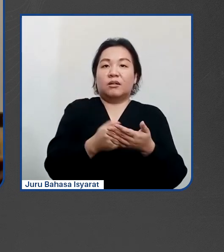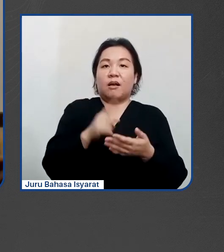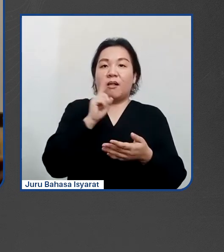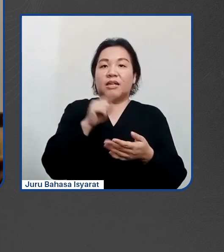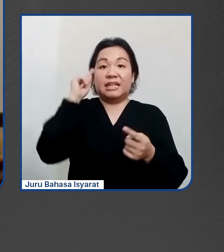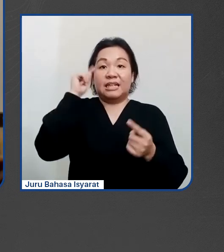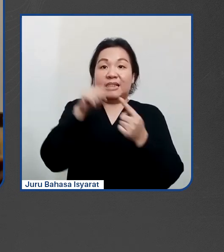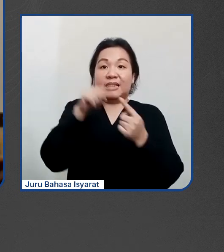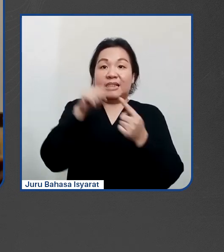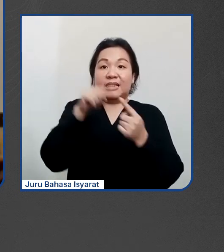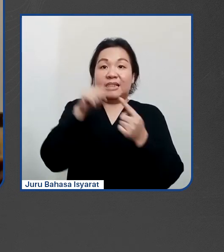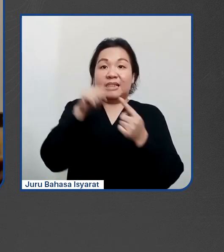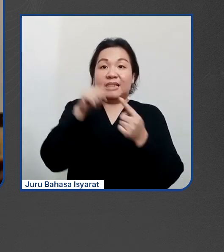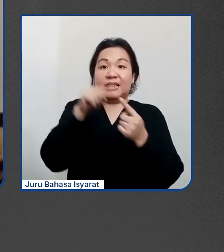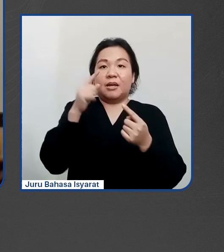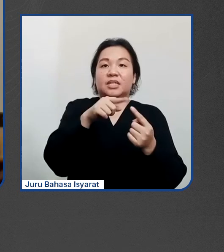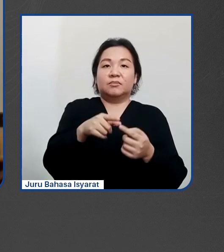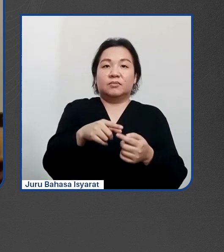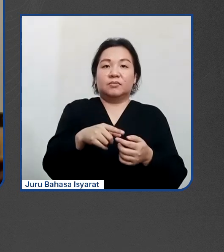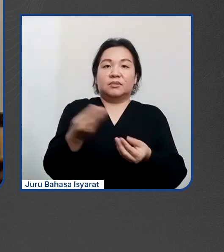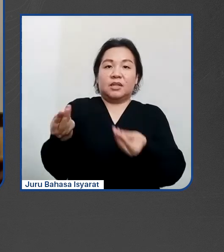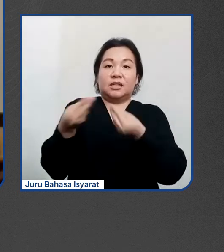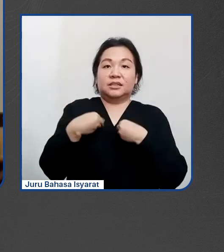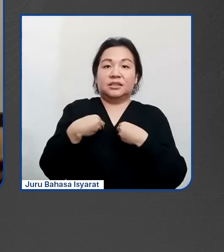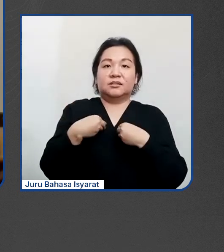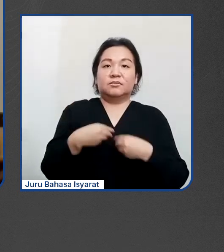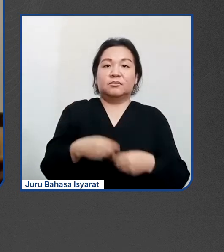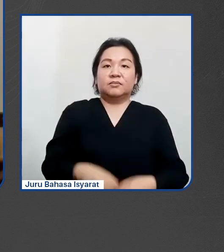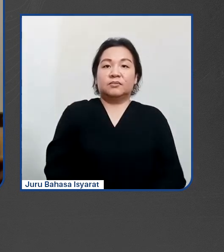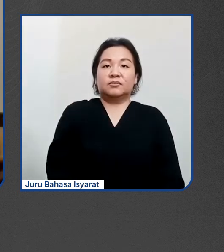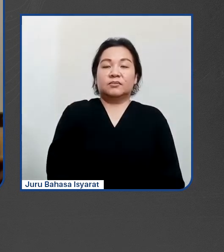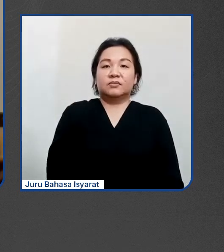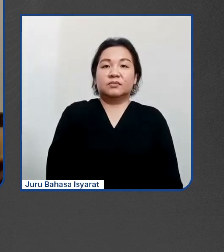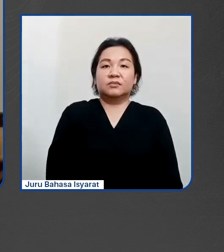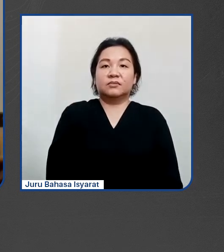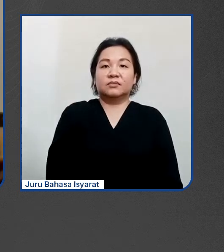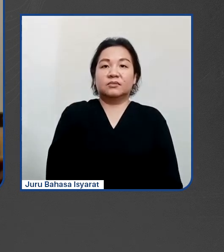lagunya akan kita dedikasikan untuk para kaum disabilitas,